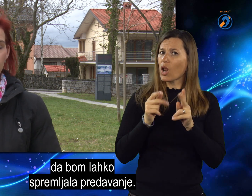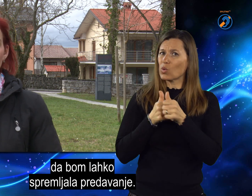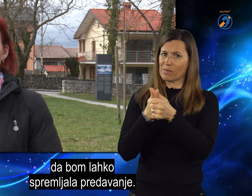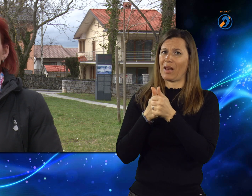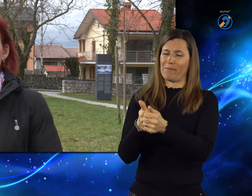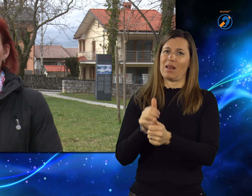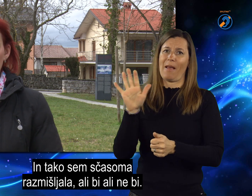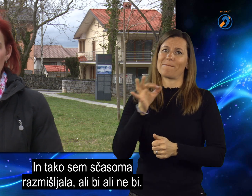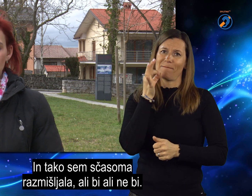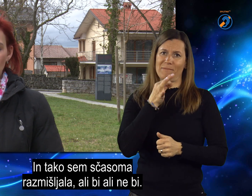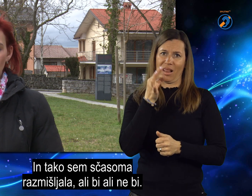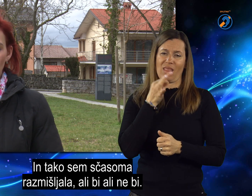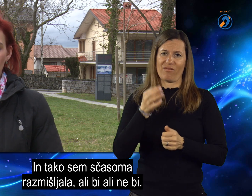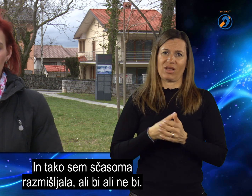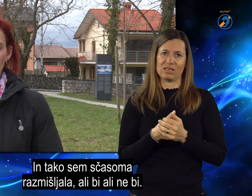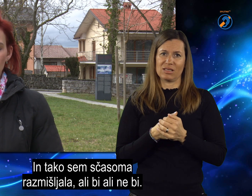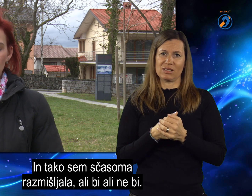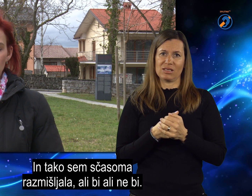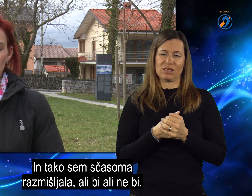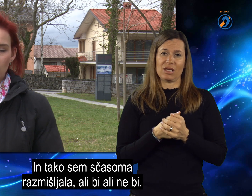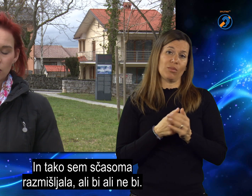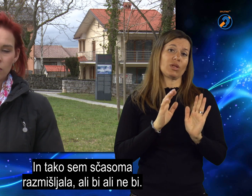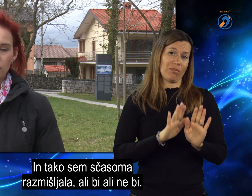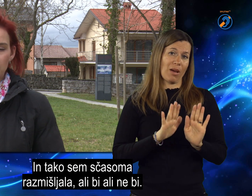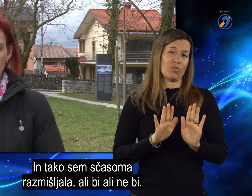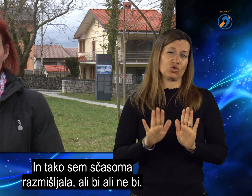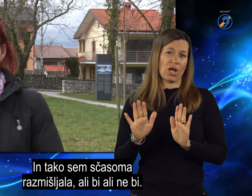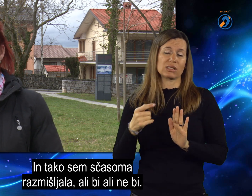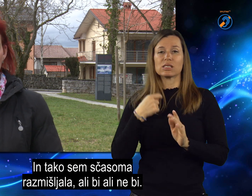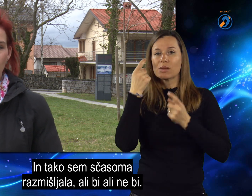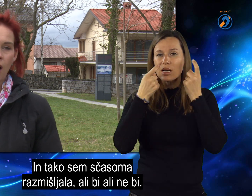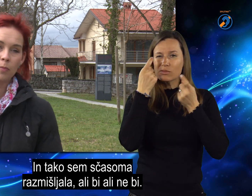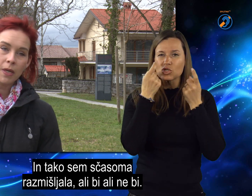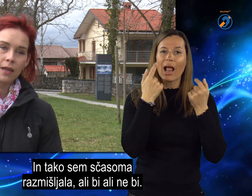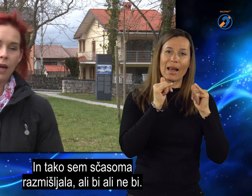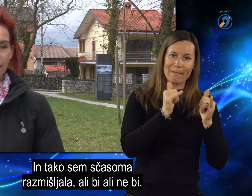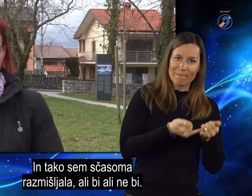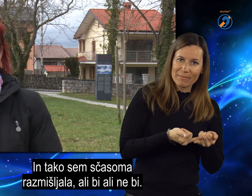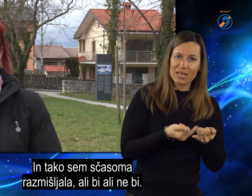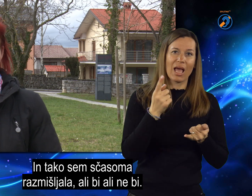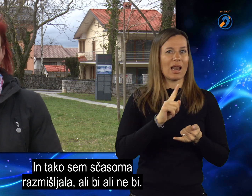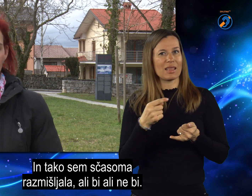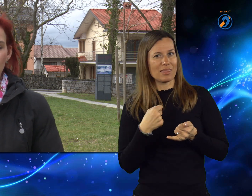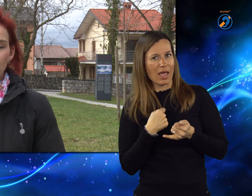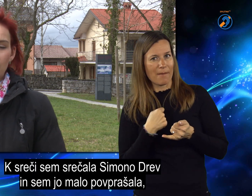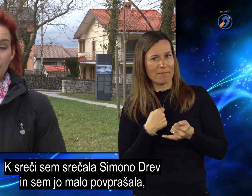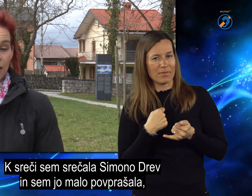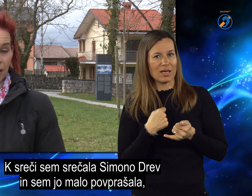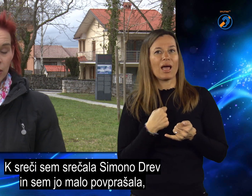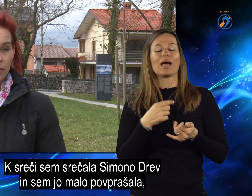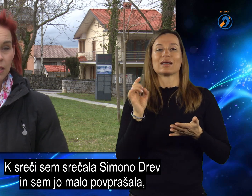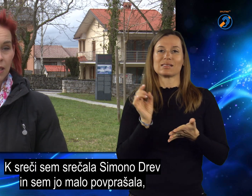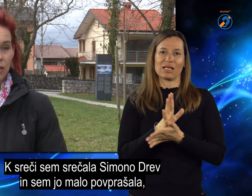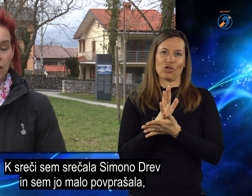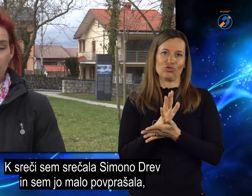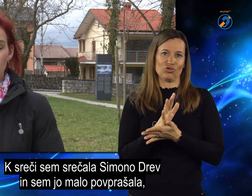predavanju. In tako s časom bi se razmišljala, ali bi ali ne bi. K